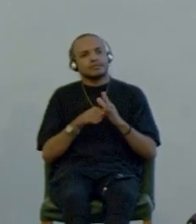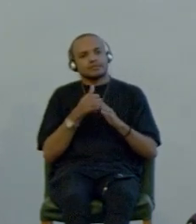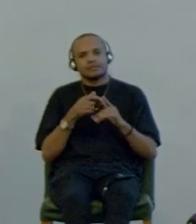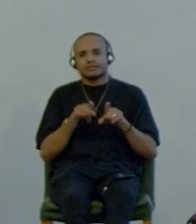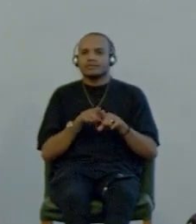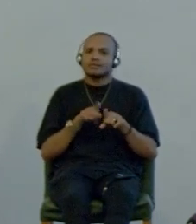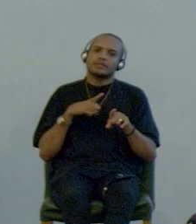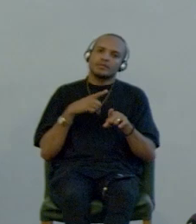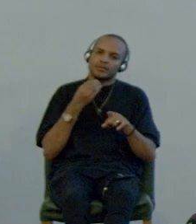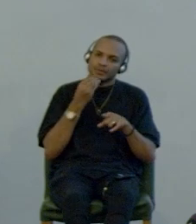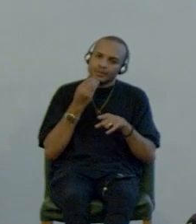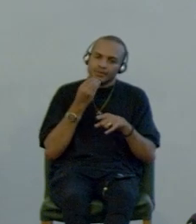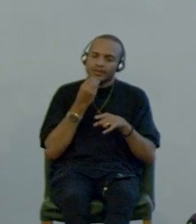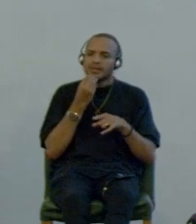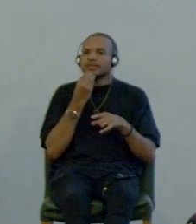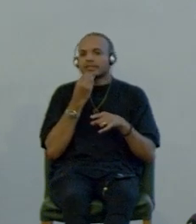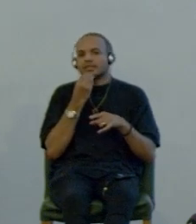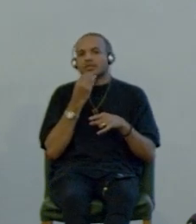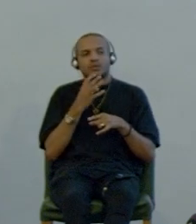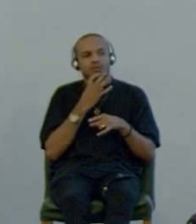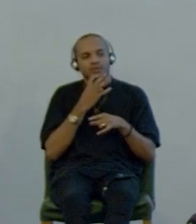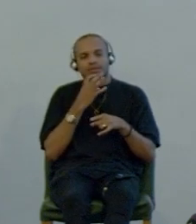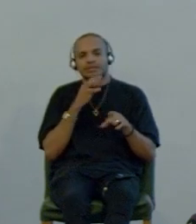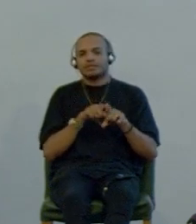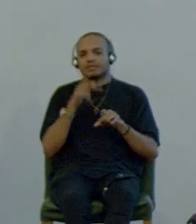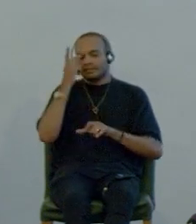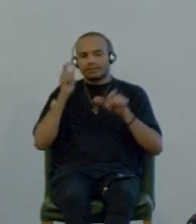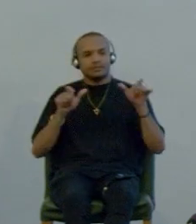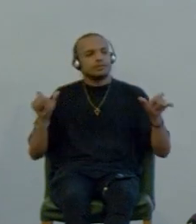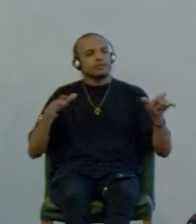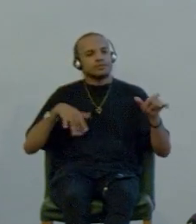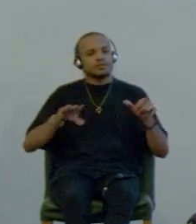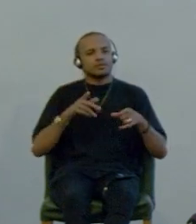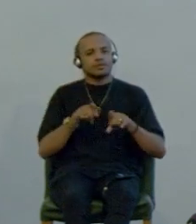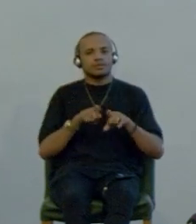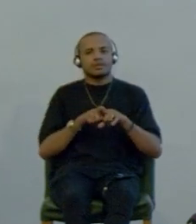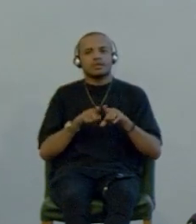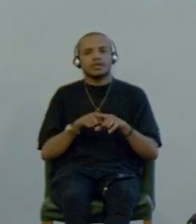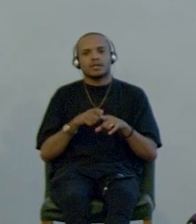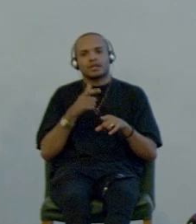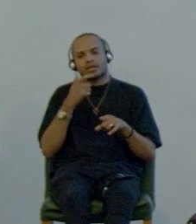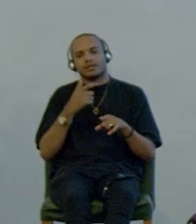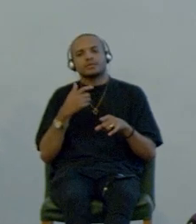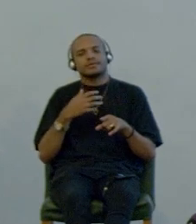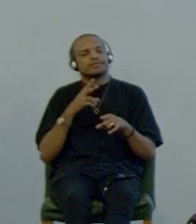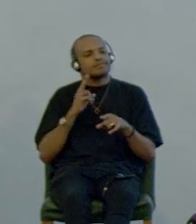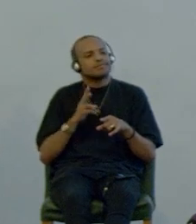rencontrer des gens avec qui j'ai l'impression d'être dans une forme de dialogue